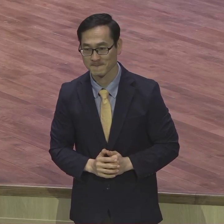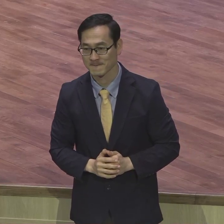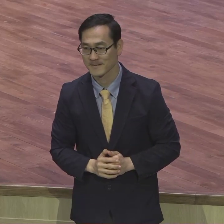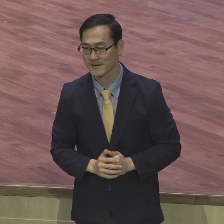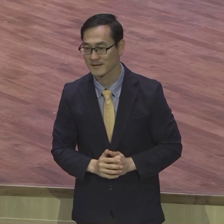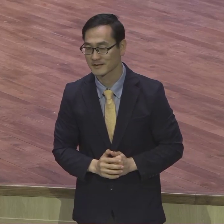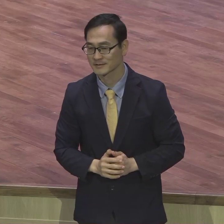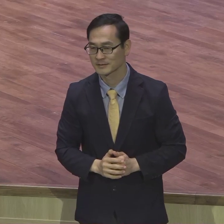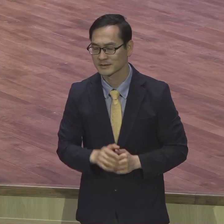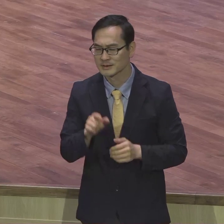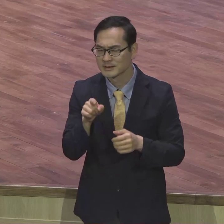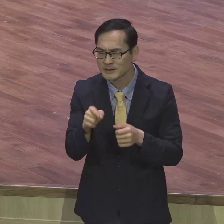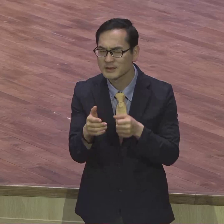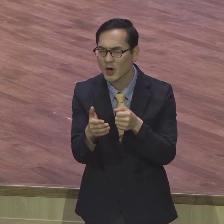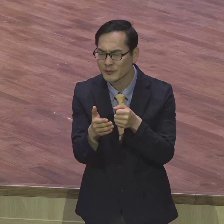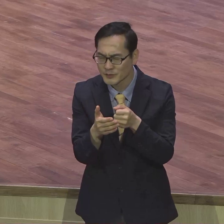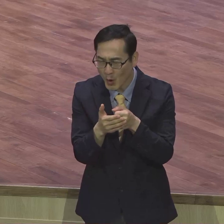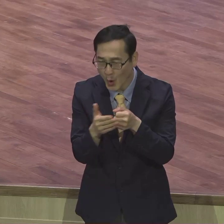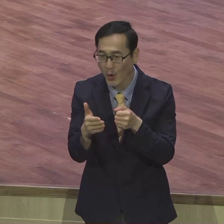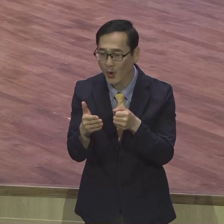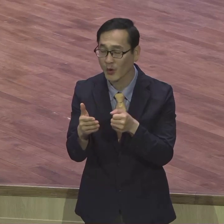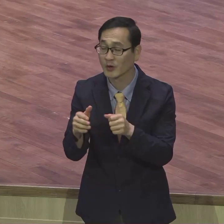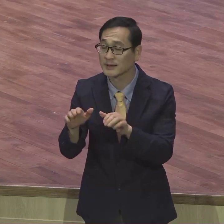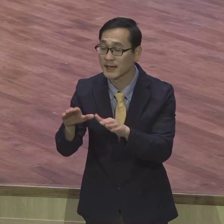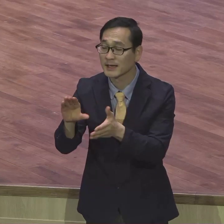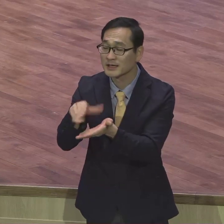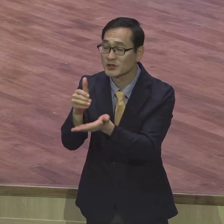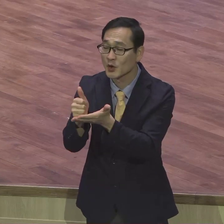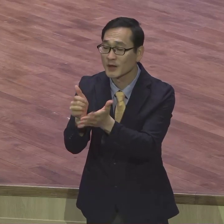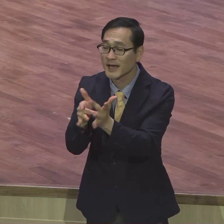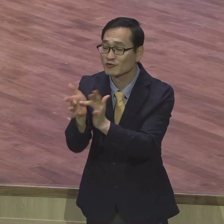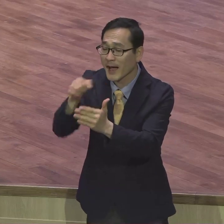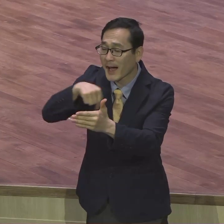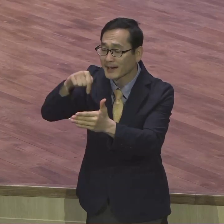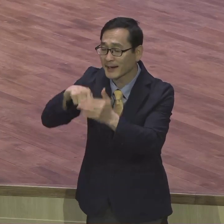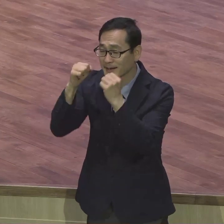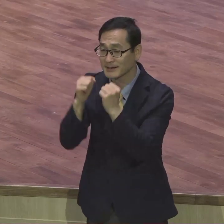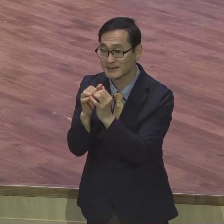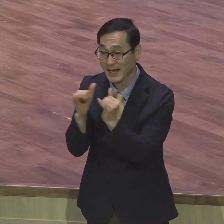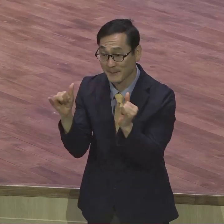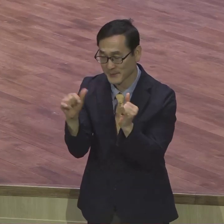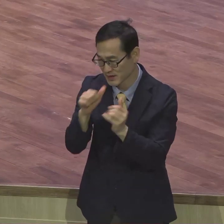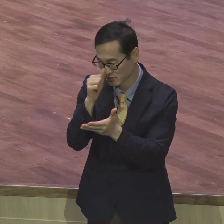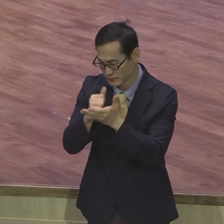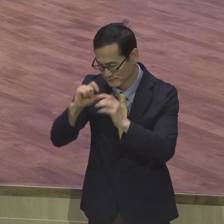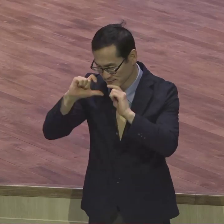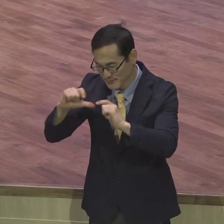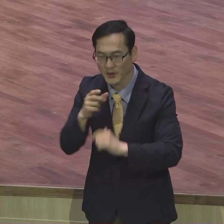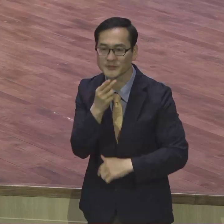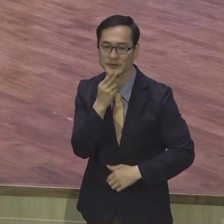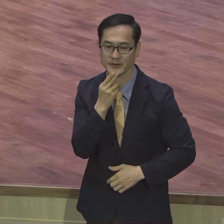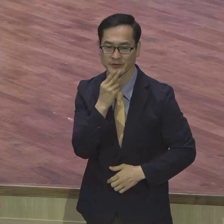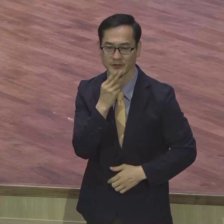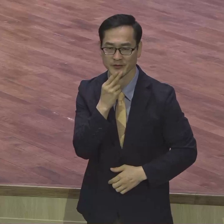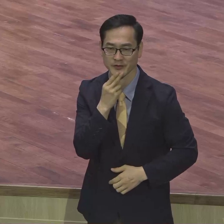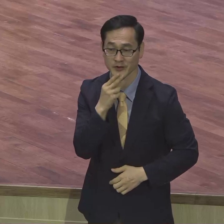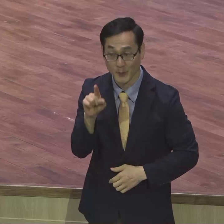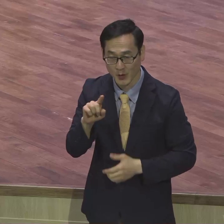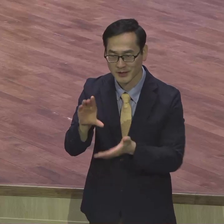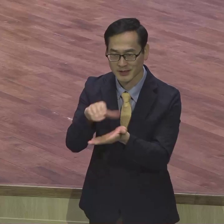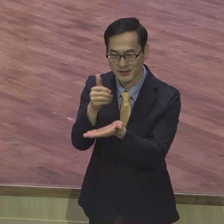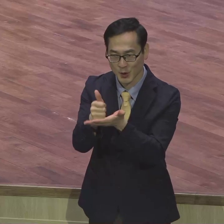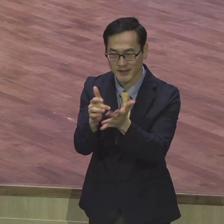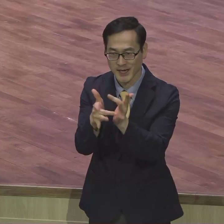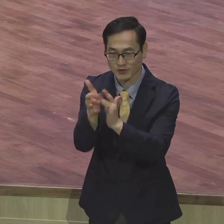그러므로 이제 그리스도 예수 안에 있는 자기는 결코 정주함이 없나니 이런 그리스도